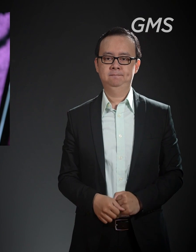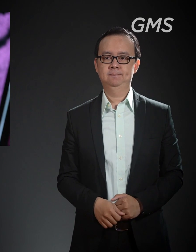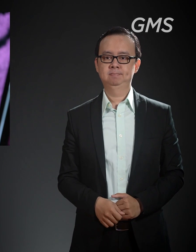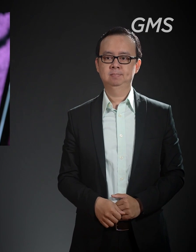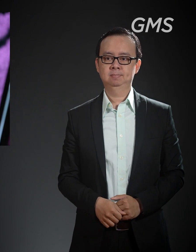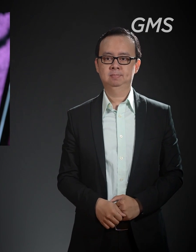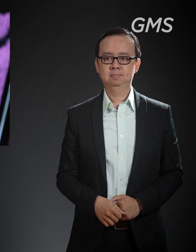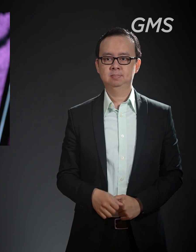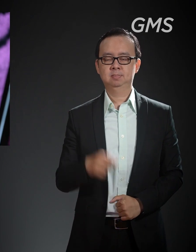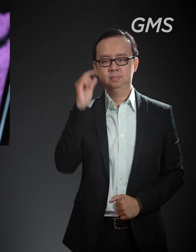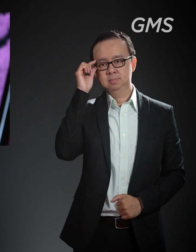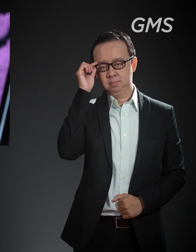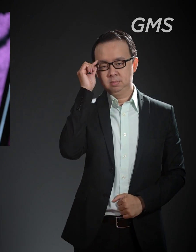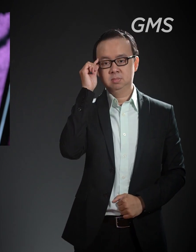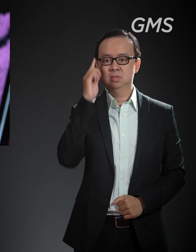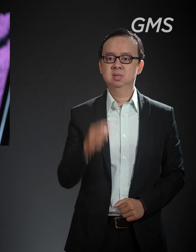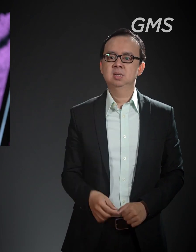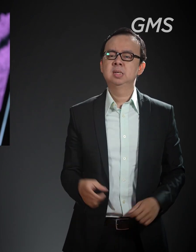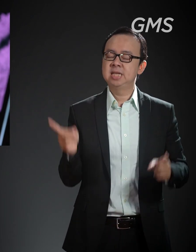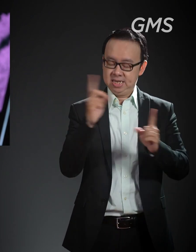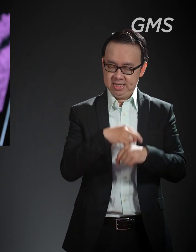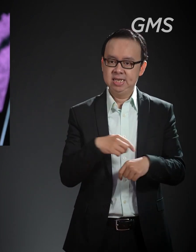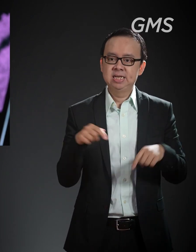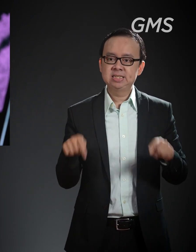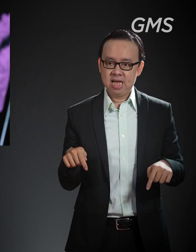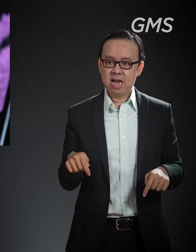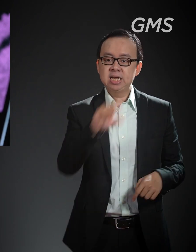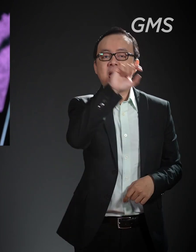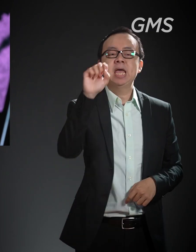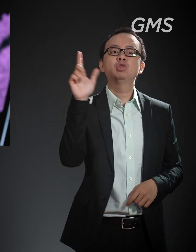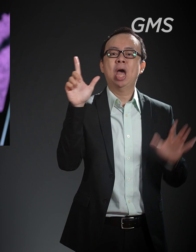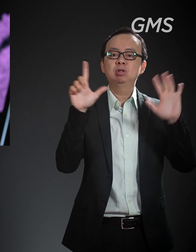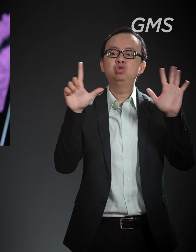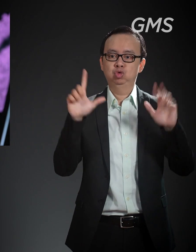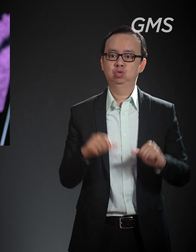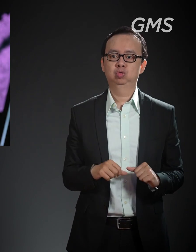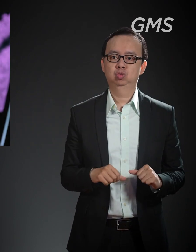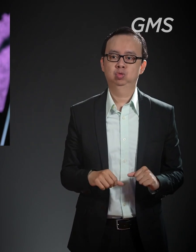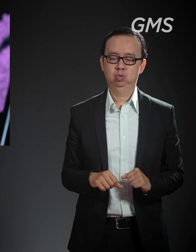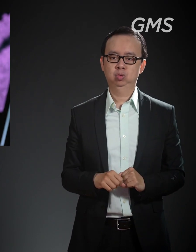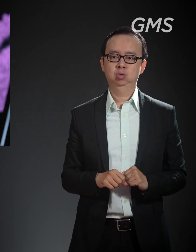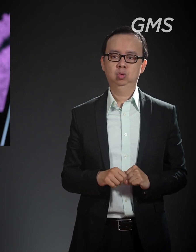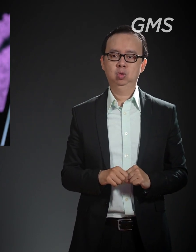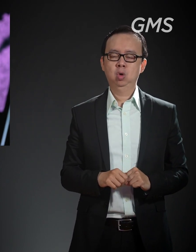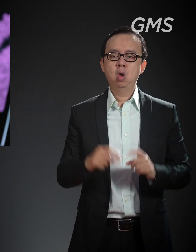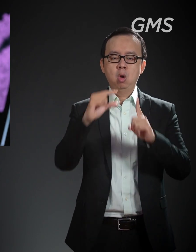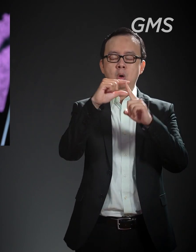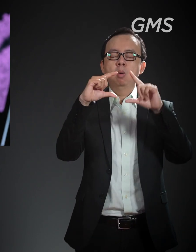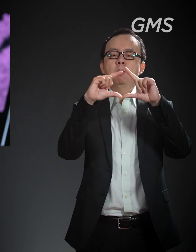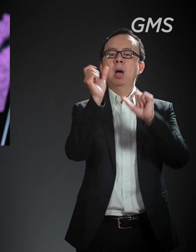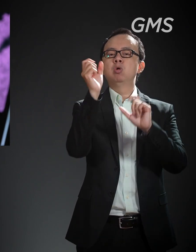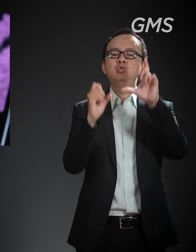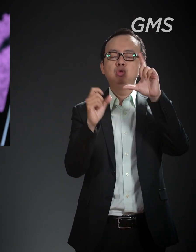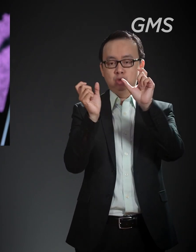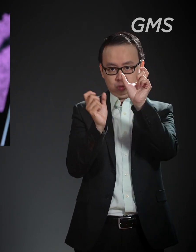telah memulainya. Maka sekarang, sama seperti kamu kaya dalam segala sesuatu, Paulus bicara sama jemaat